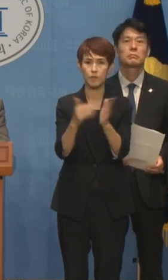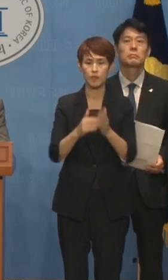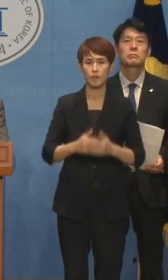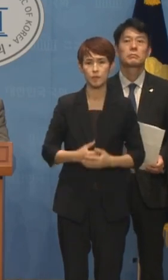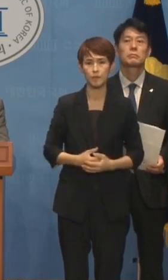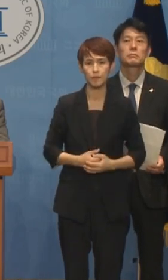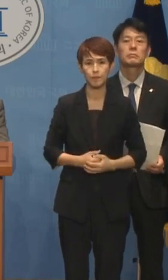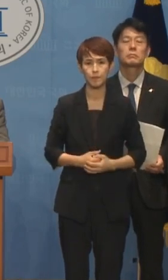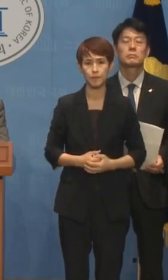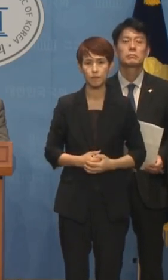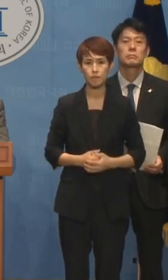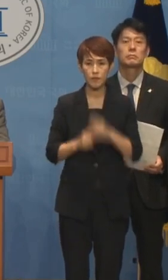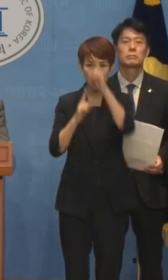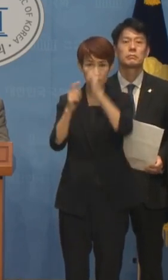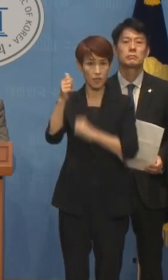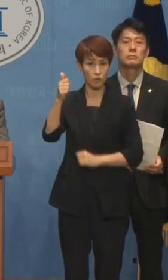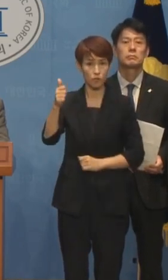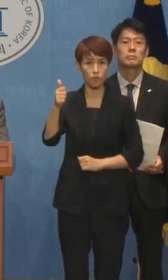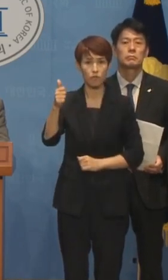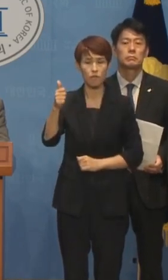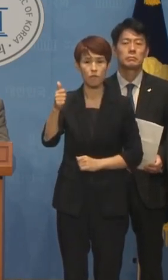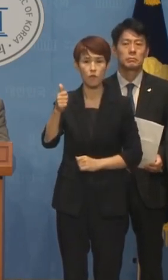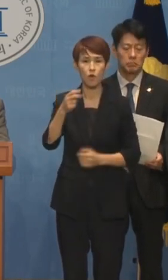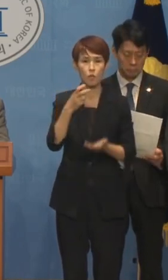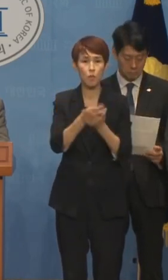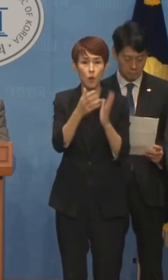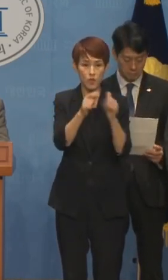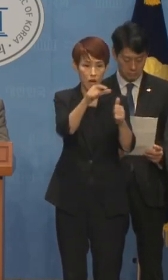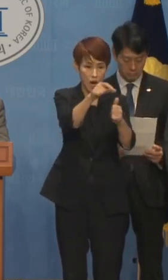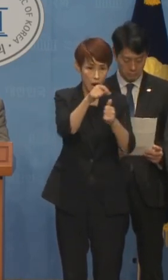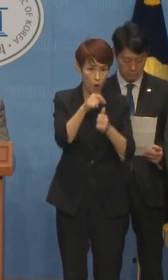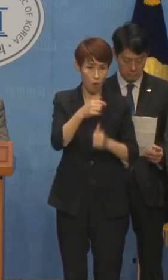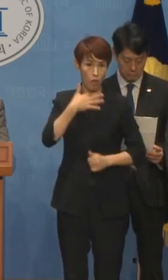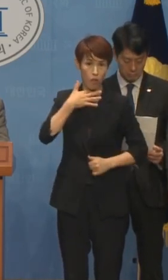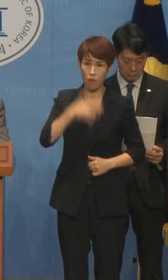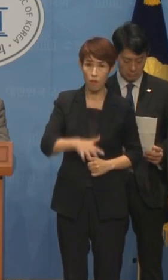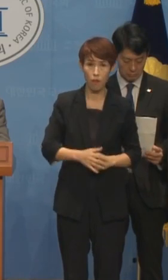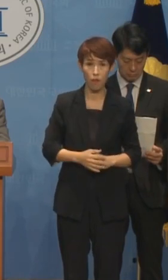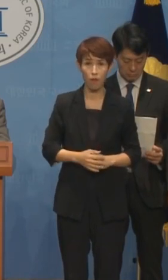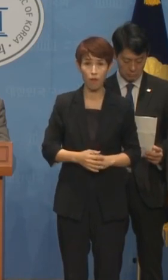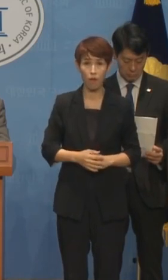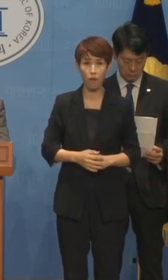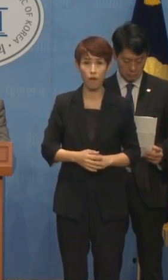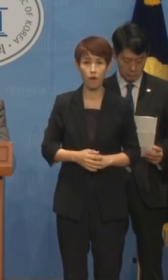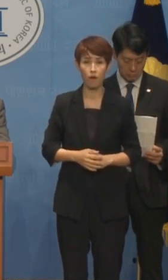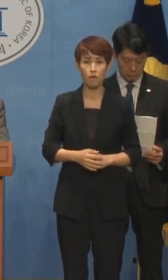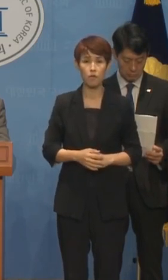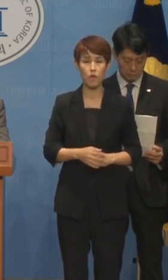접견했습니다. 이전 부지사가 변호사로 선임하지도 않았음에도